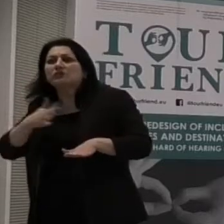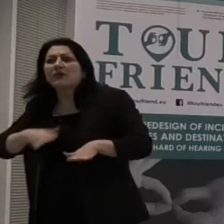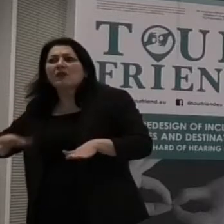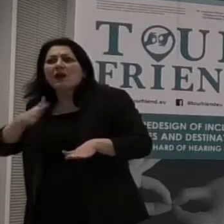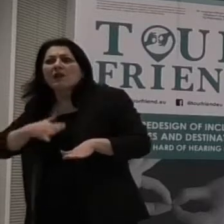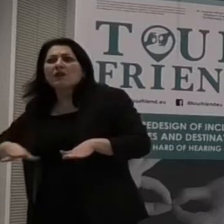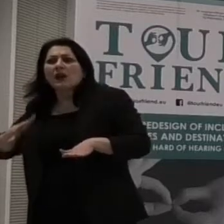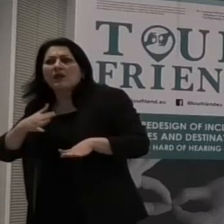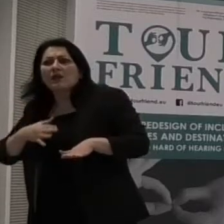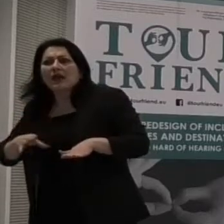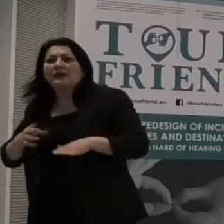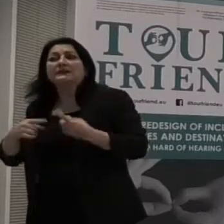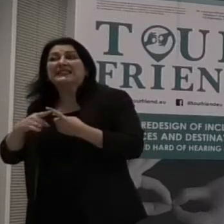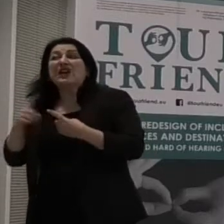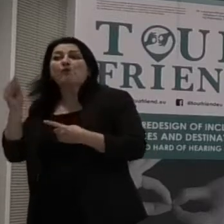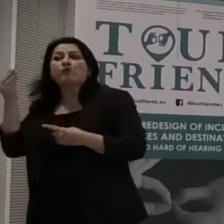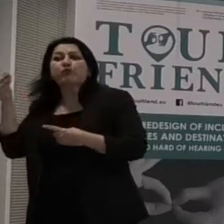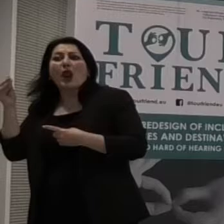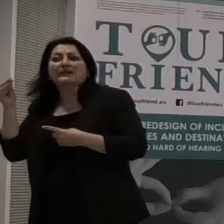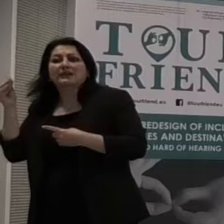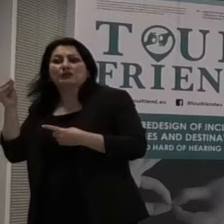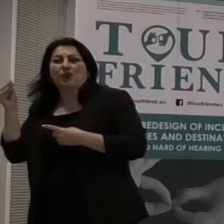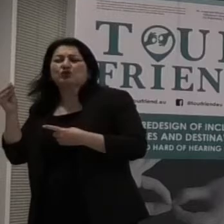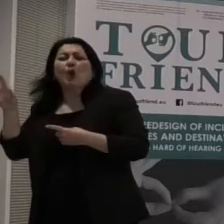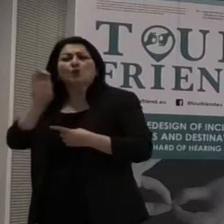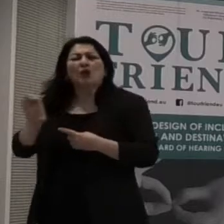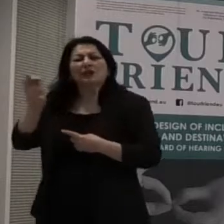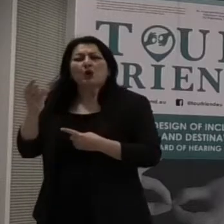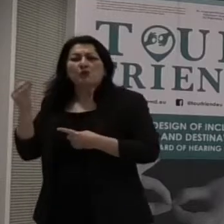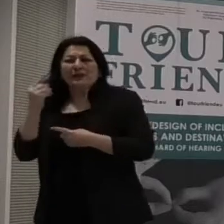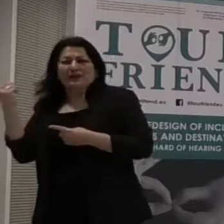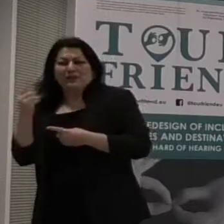και πριν, είναι λίγο συνεφασμένα τα δύο αυτά στην Ελλάδα,